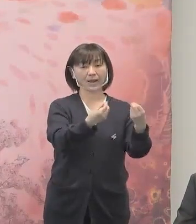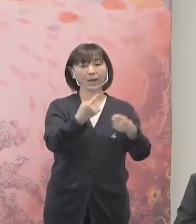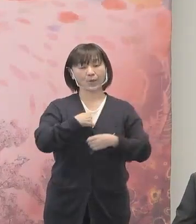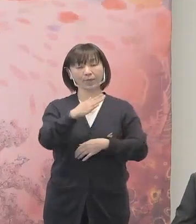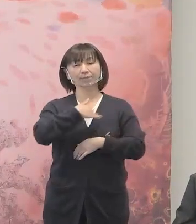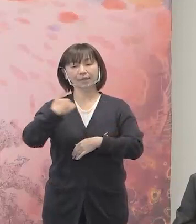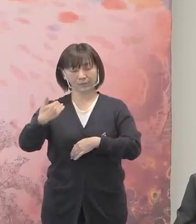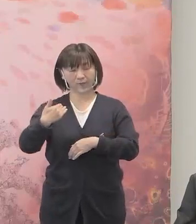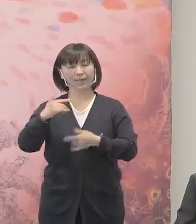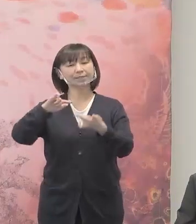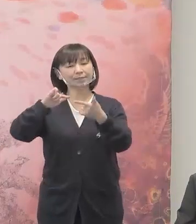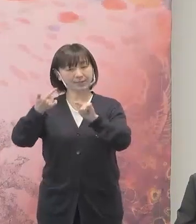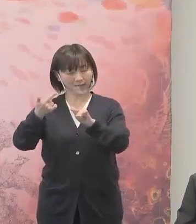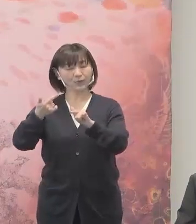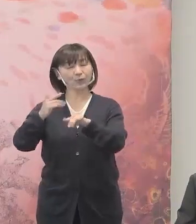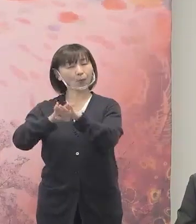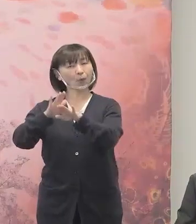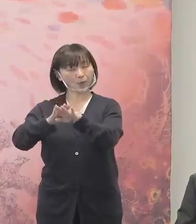うアプローチというか、